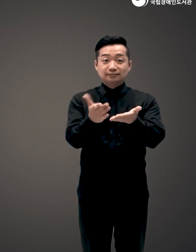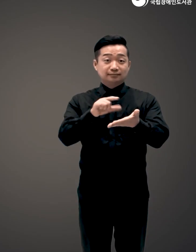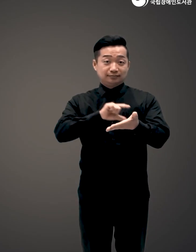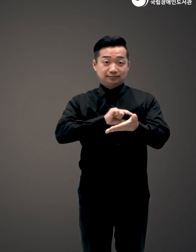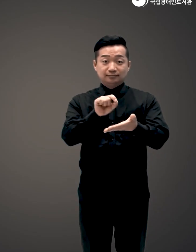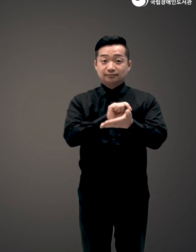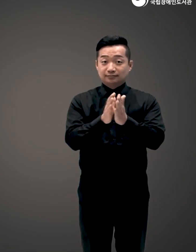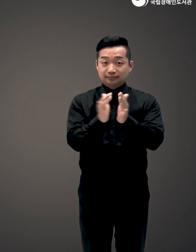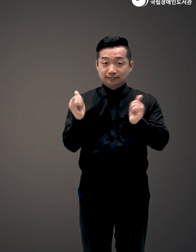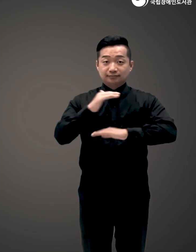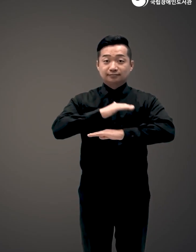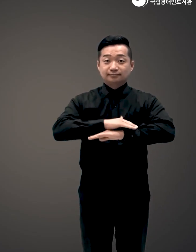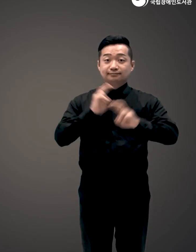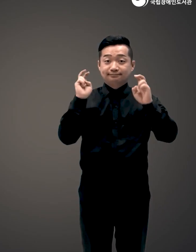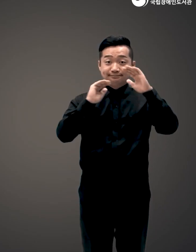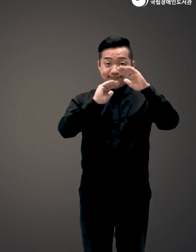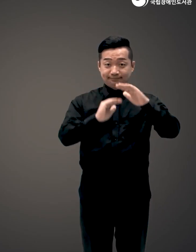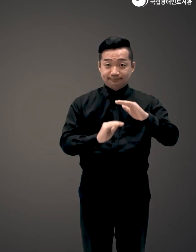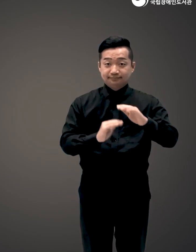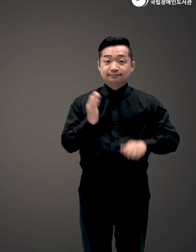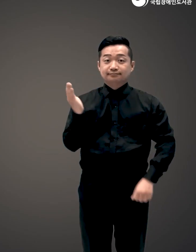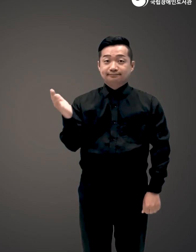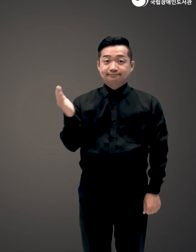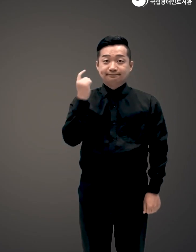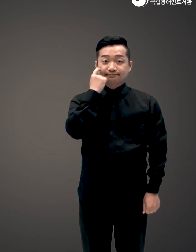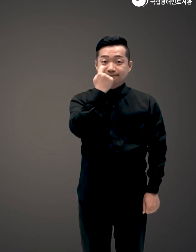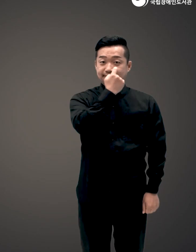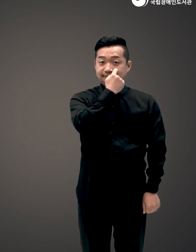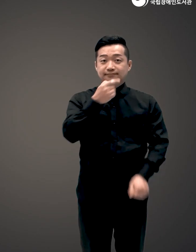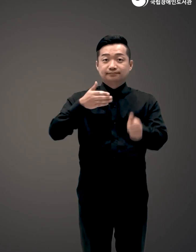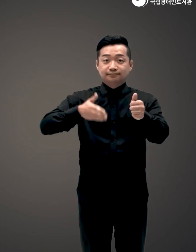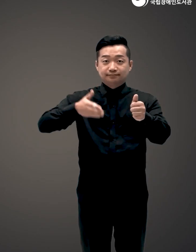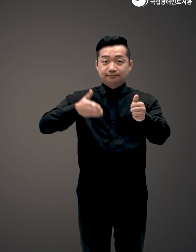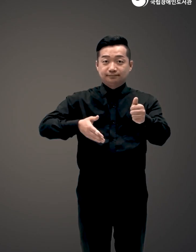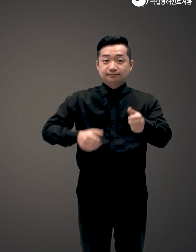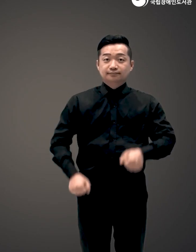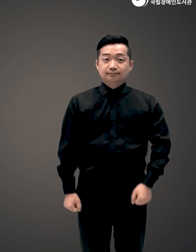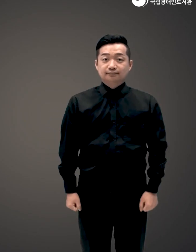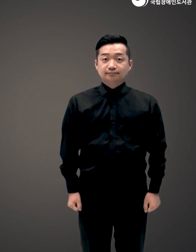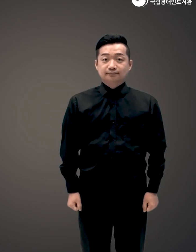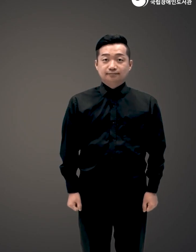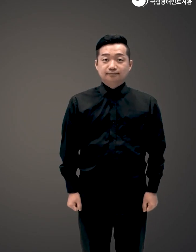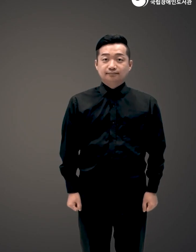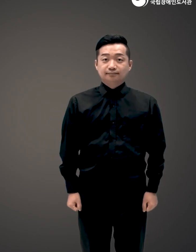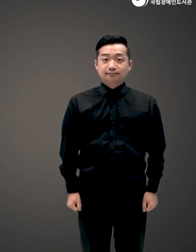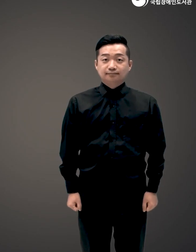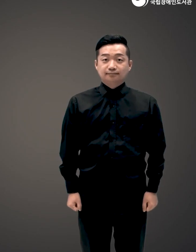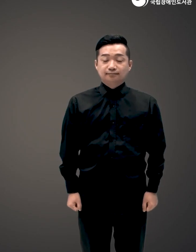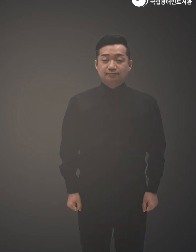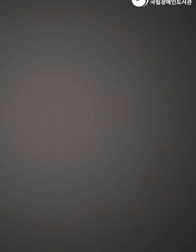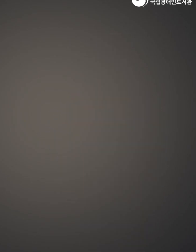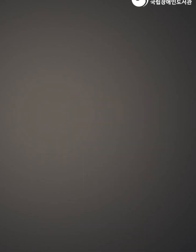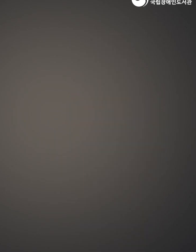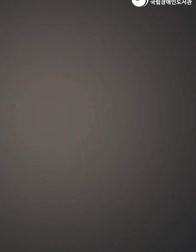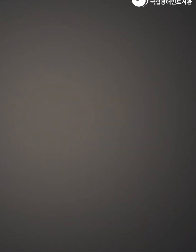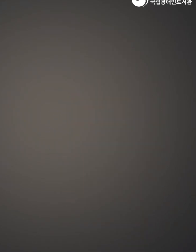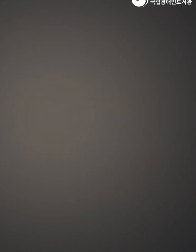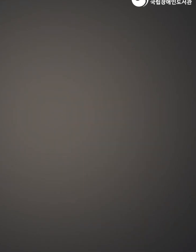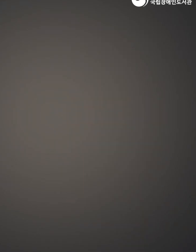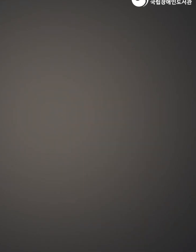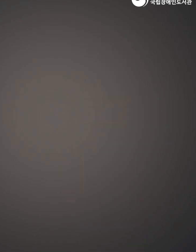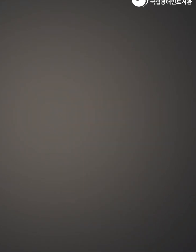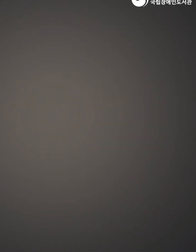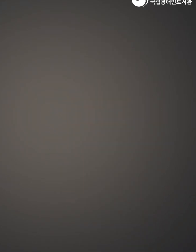도서명 상추씨. 저자 조혜란. 출판사 사계절.